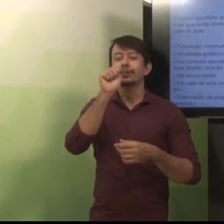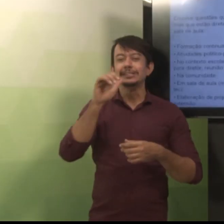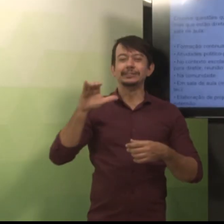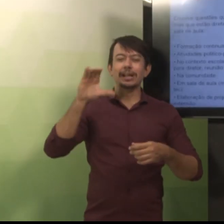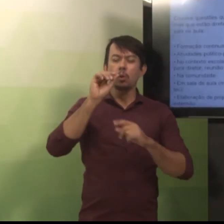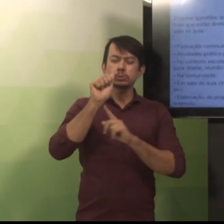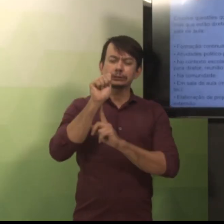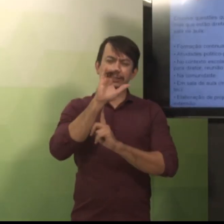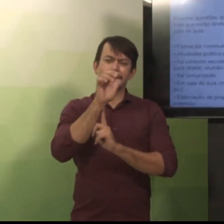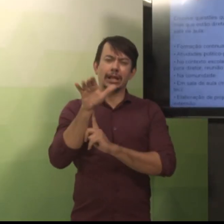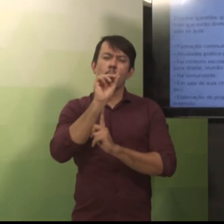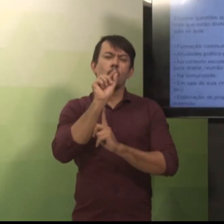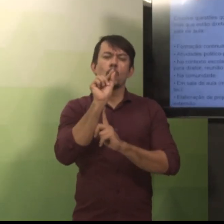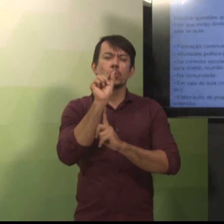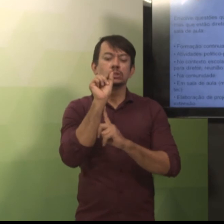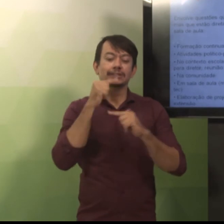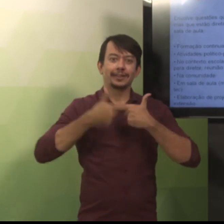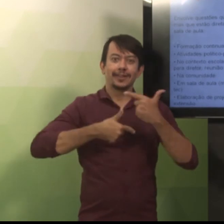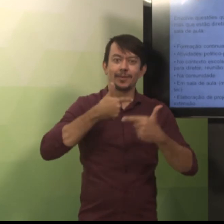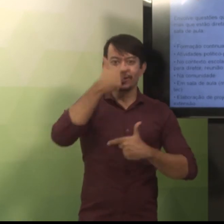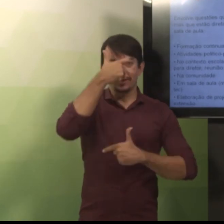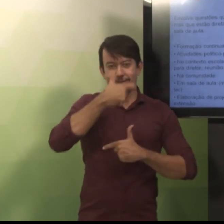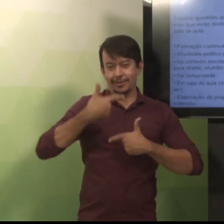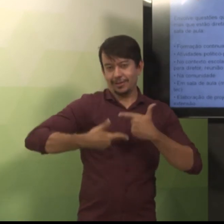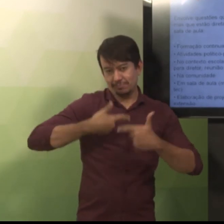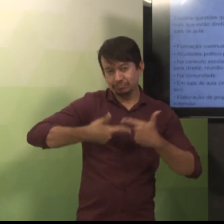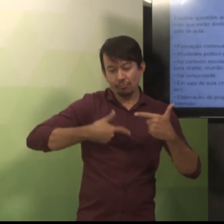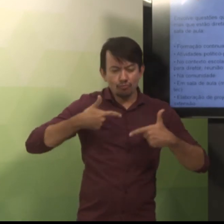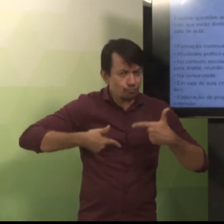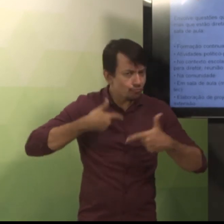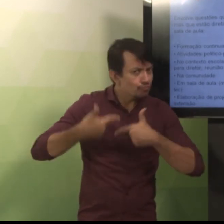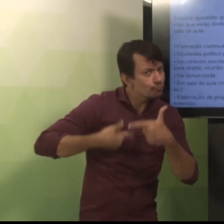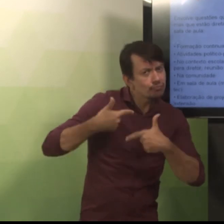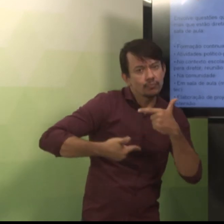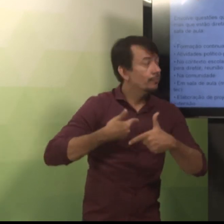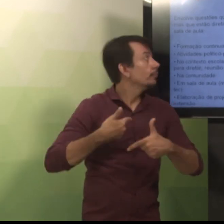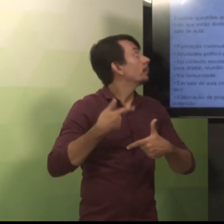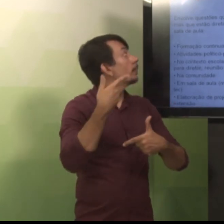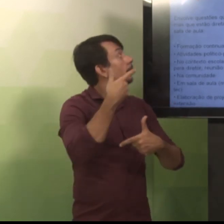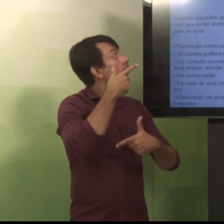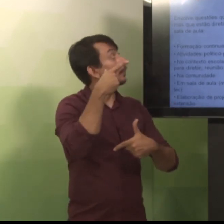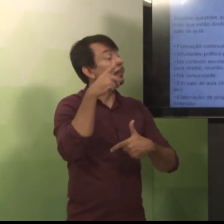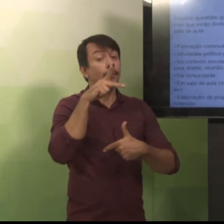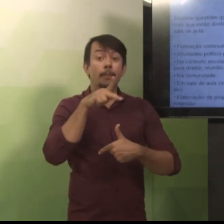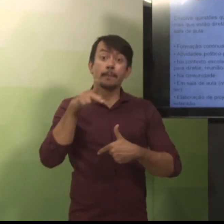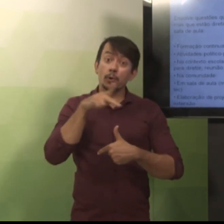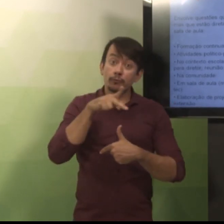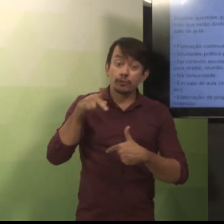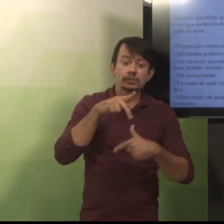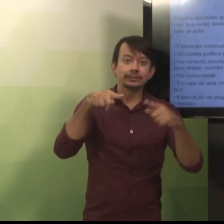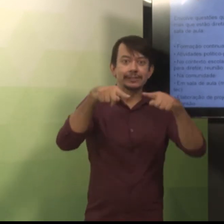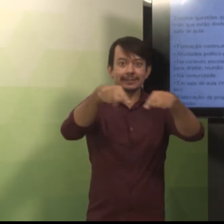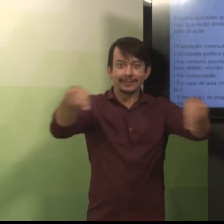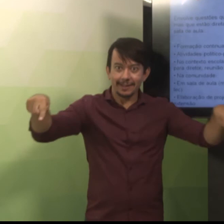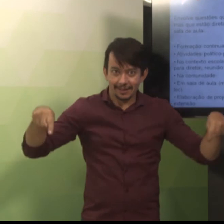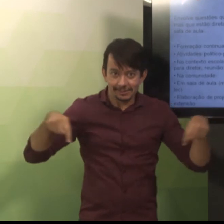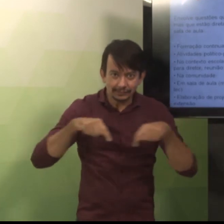Aqui nós temos a ação docente, o trabalho desenvolvido pelo professor em sala de